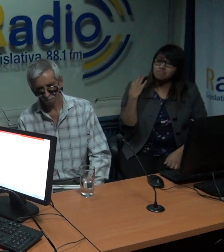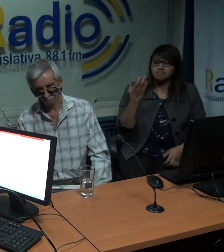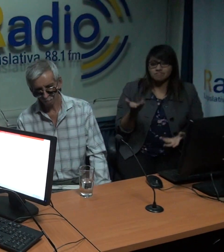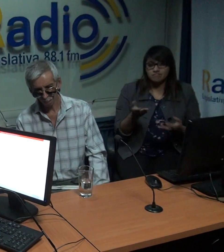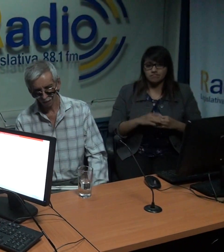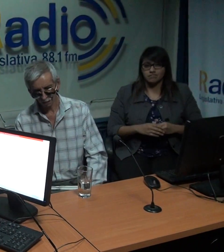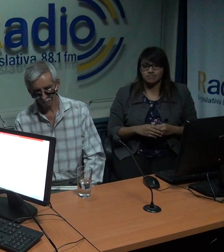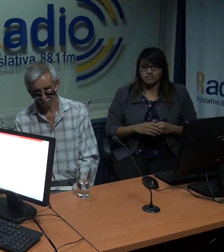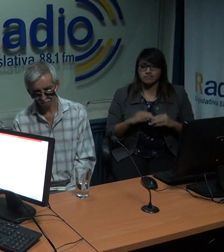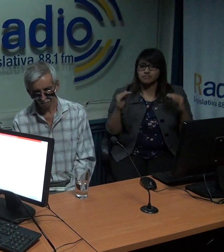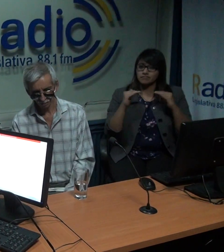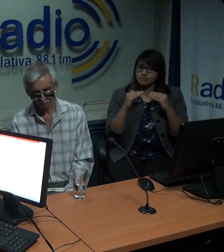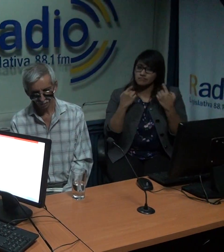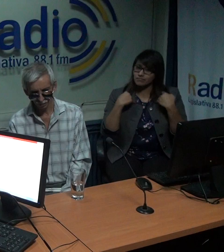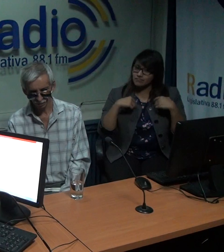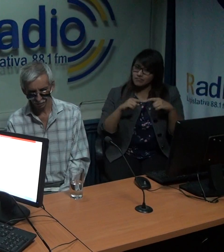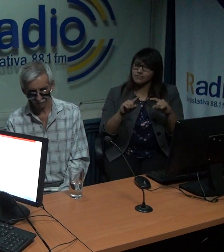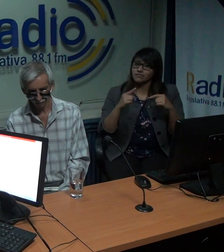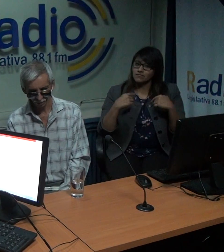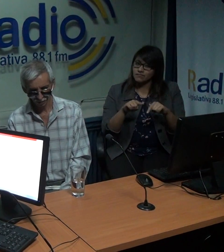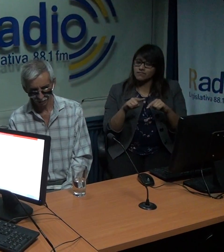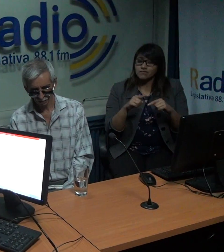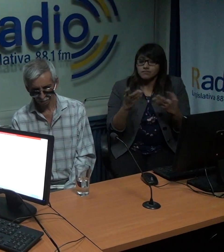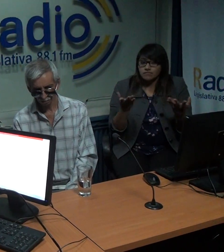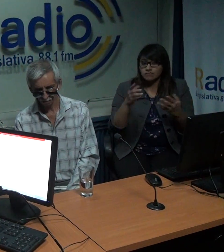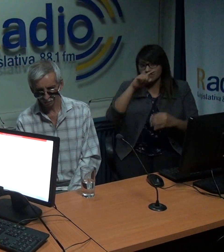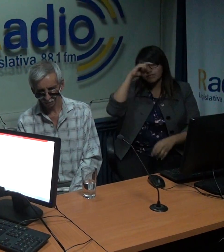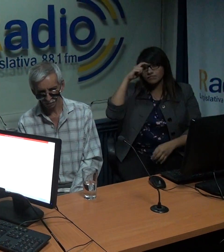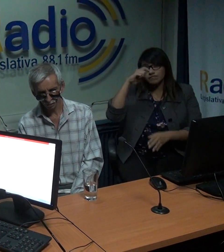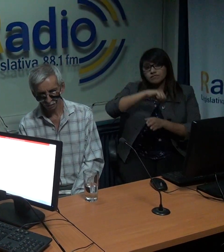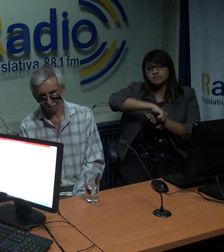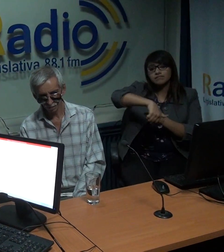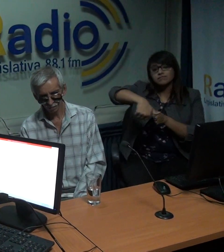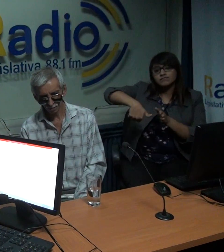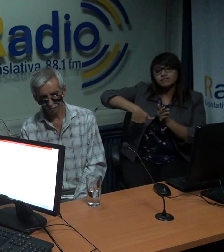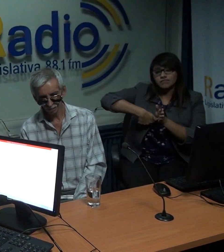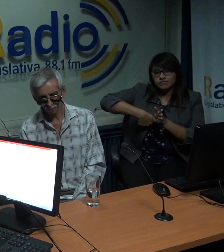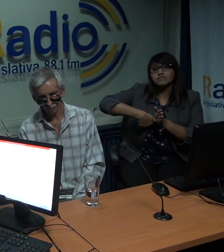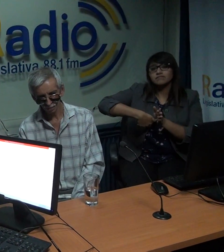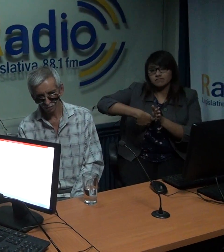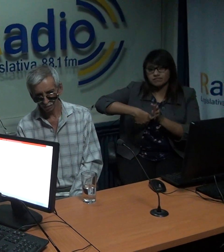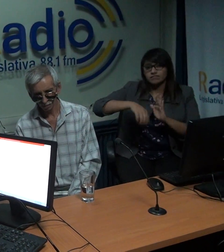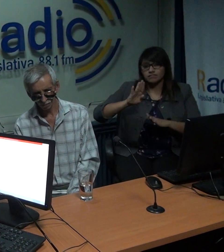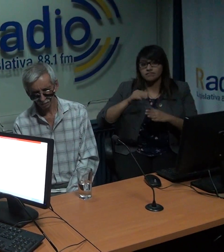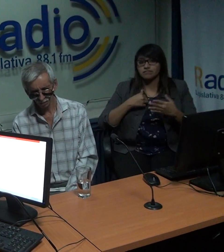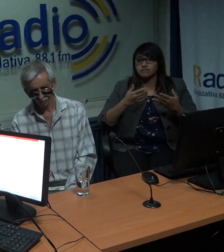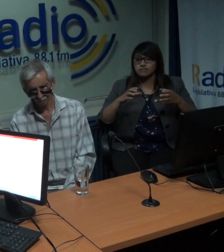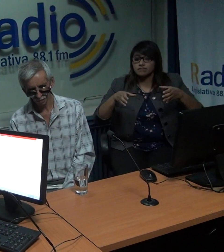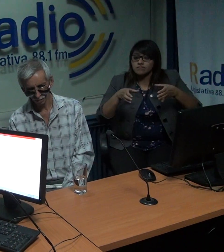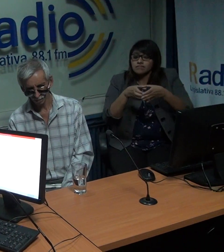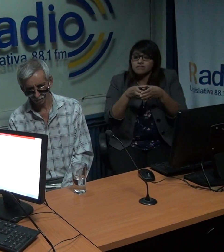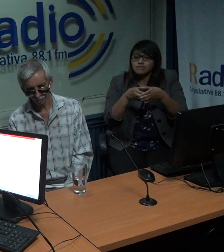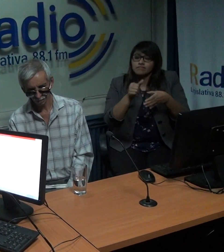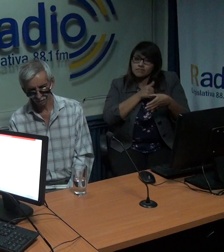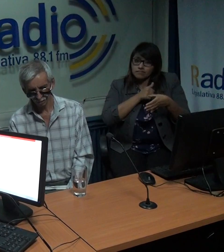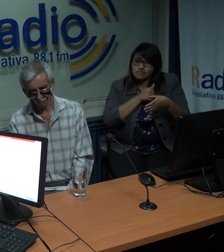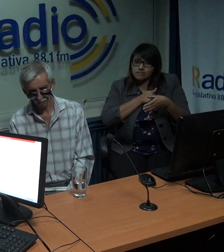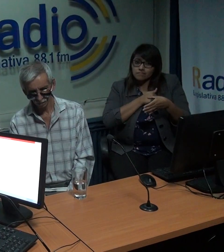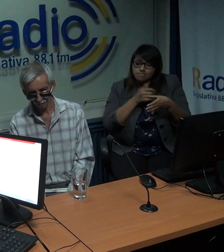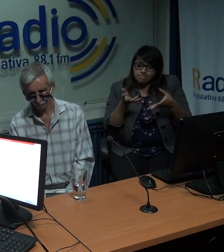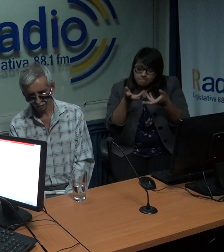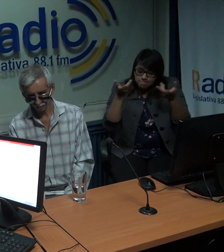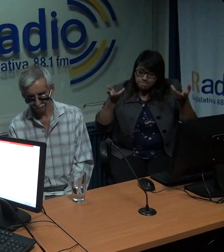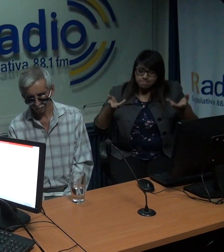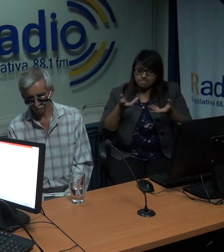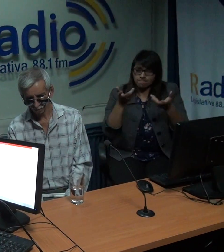a darle también seguimiento al quehacer de la Asamblea Legislativa, específicamente la comisión encargada de estudiar